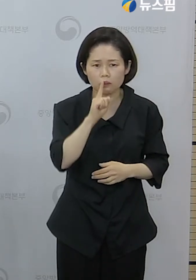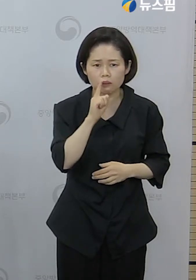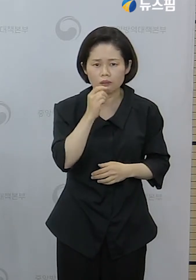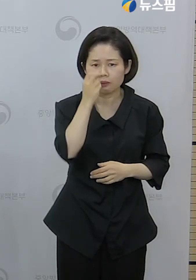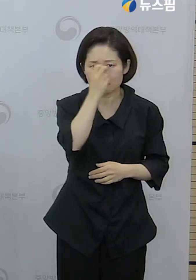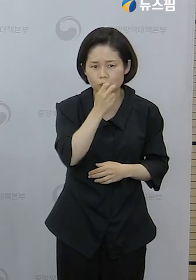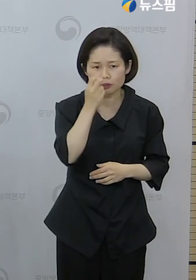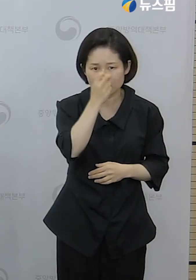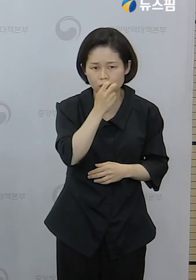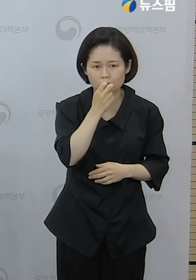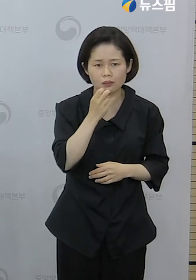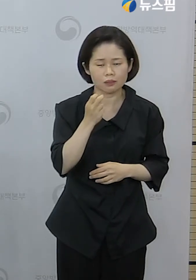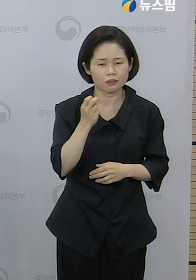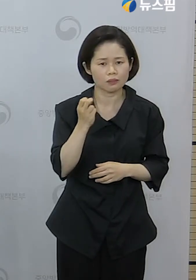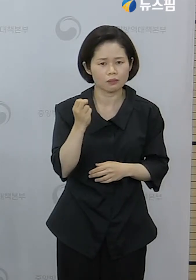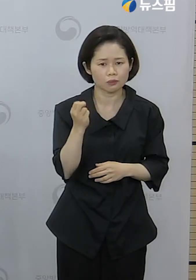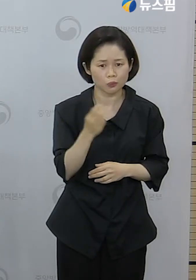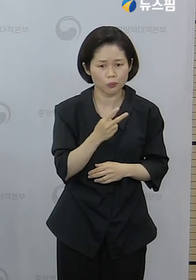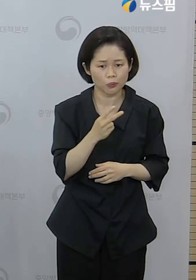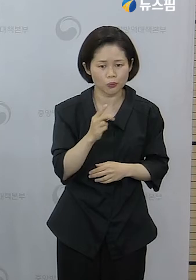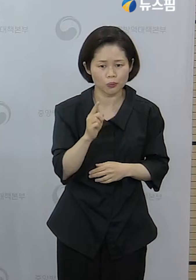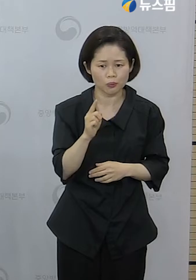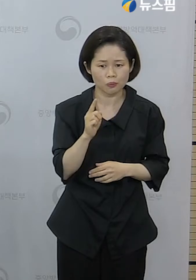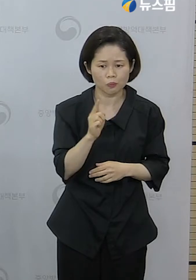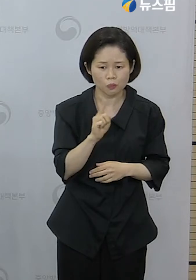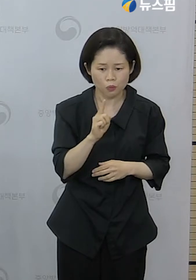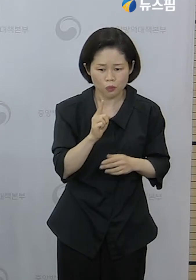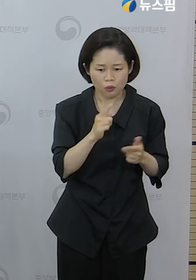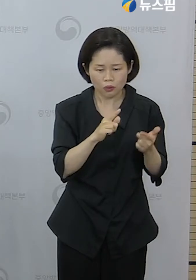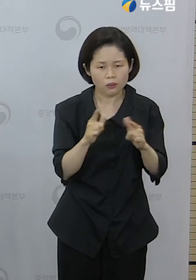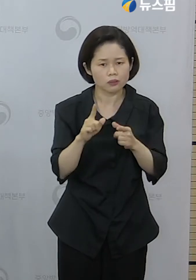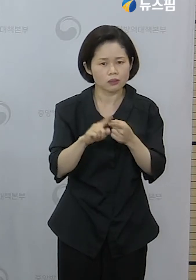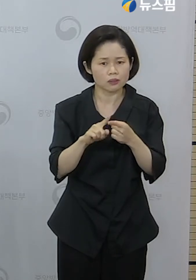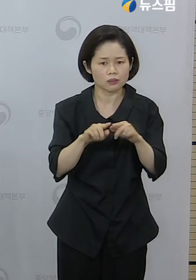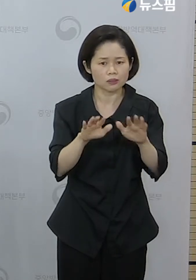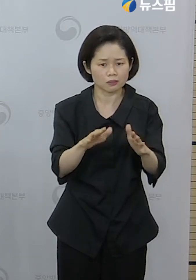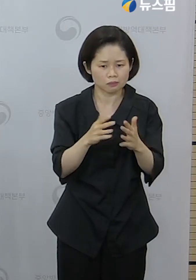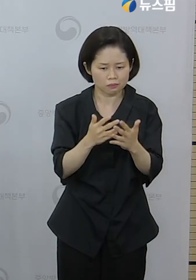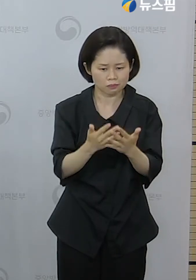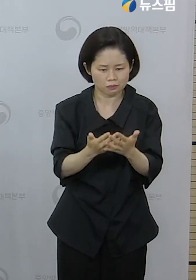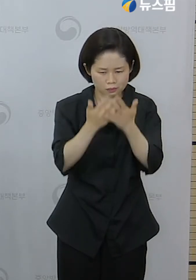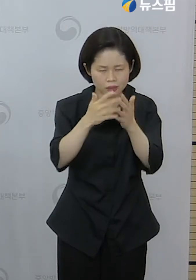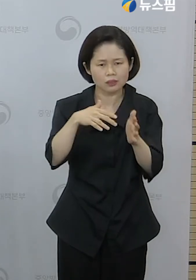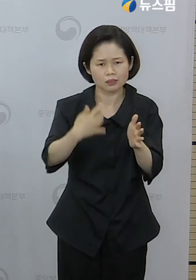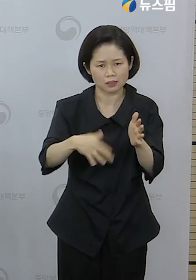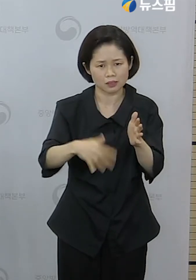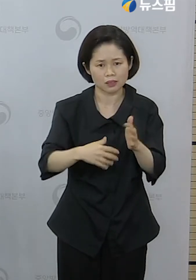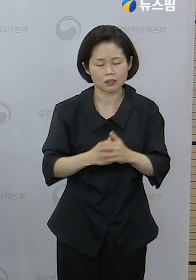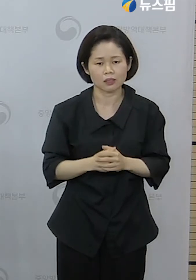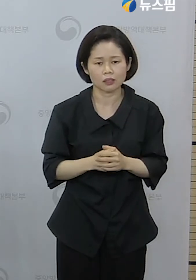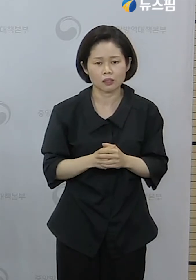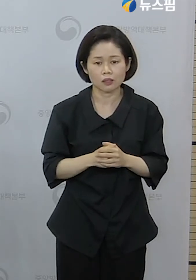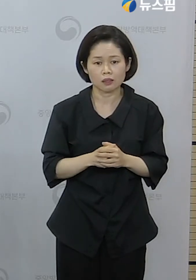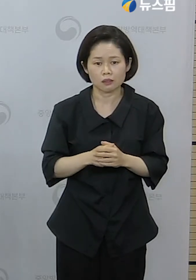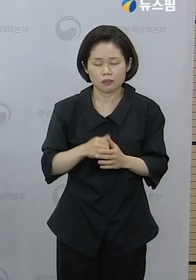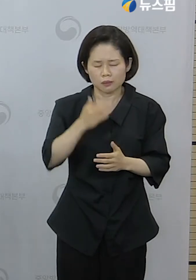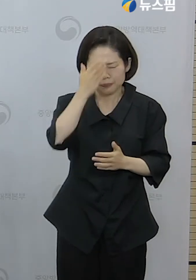예측도 진단성에 대해서 명확하게 알려진 바가 없습니다. 이제 증상이 있는 환자를